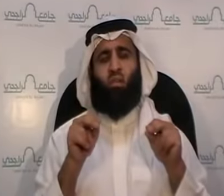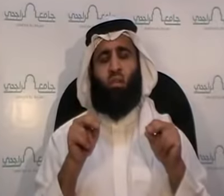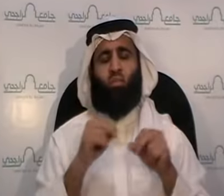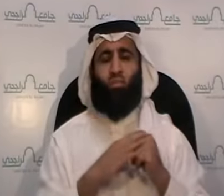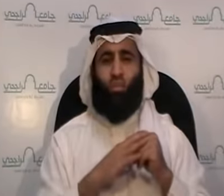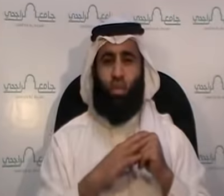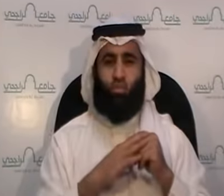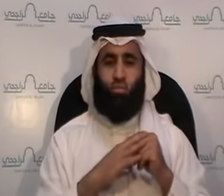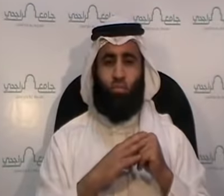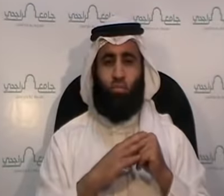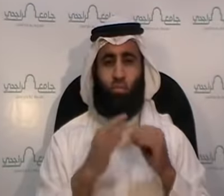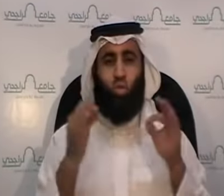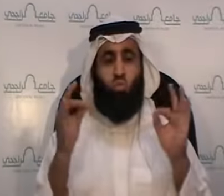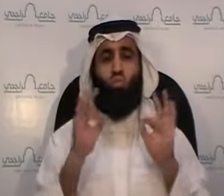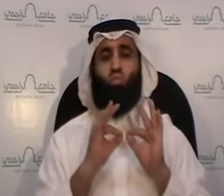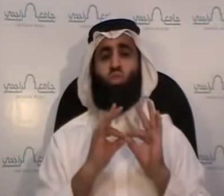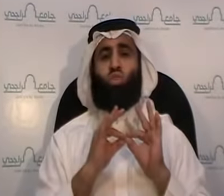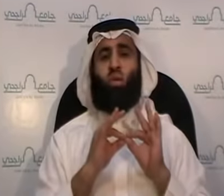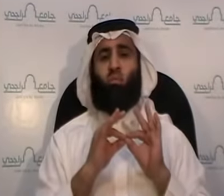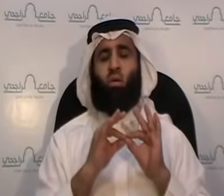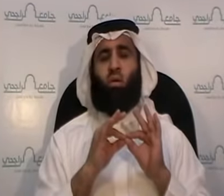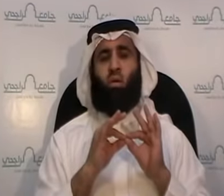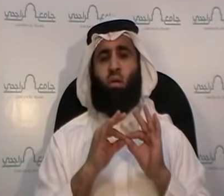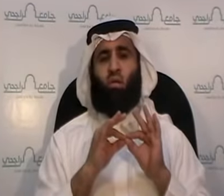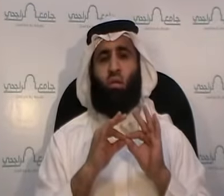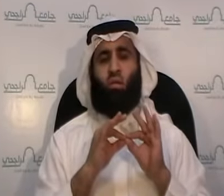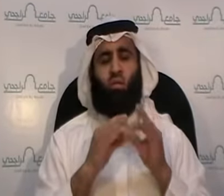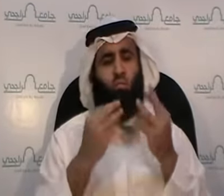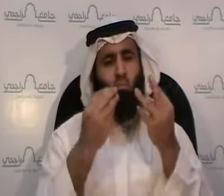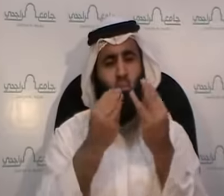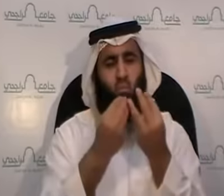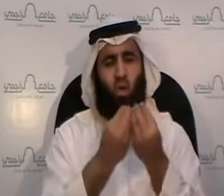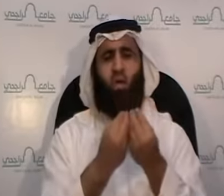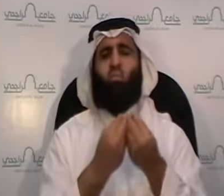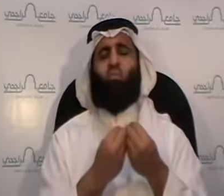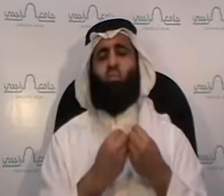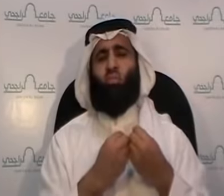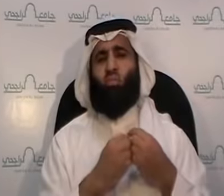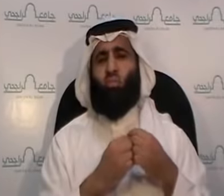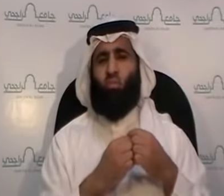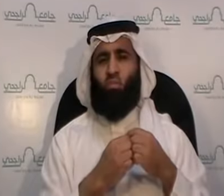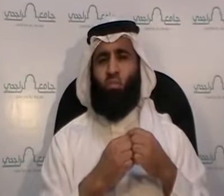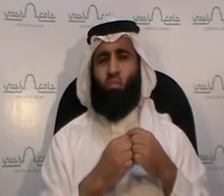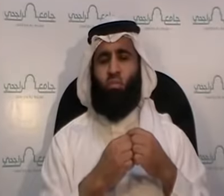في مجتمع الفضيلة، في مجتمع الفضيلة كما يبدو ذلك الإنسان على